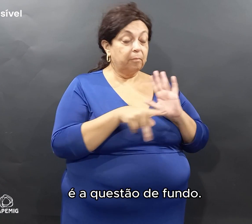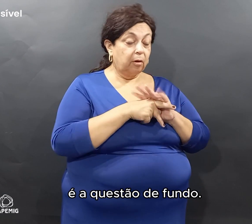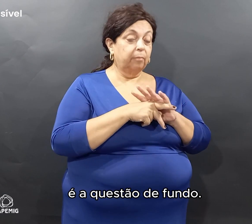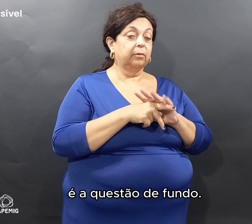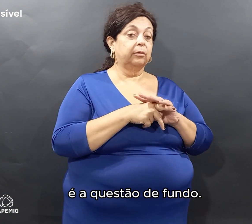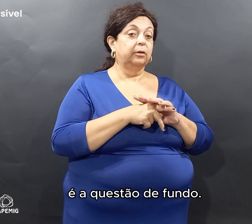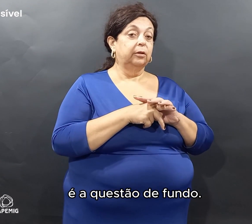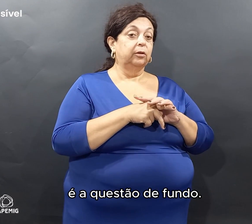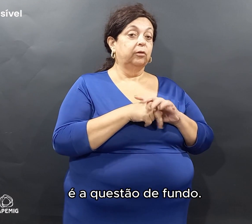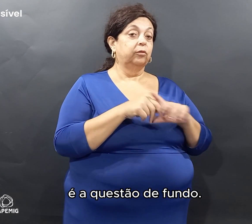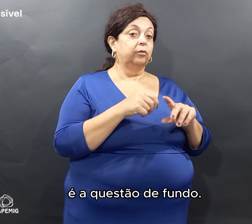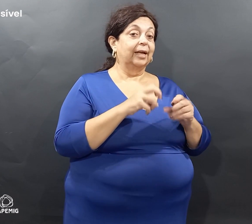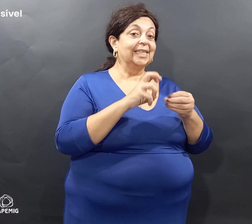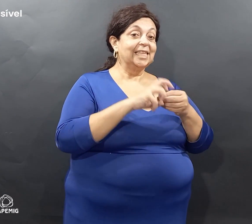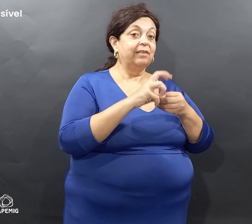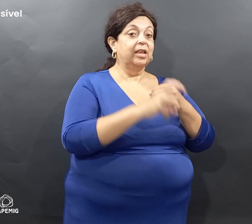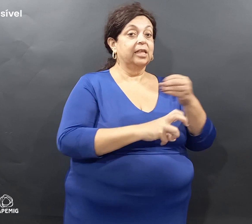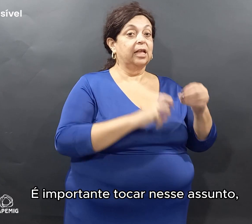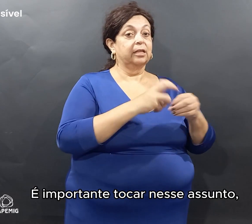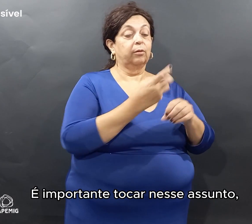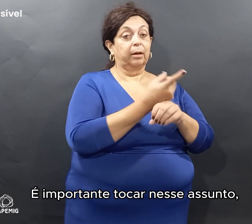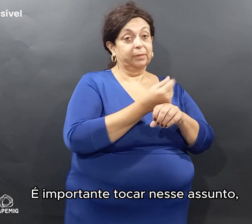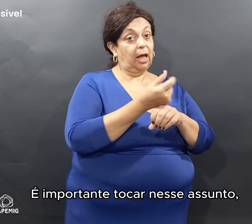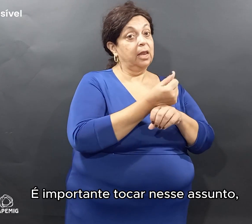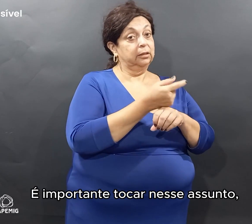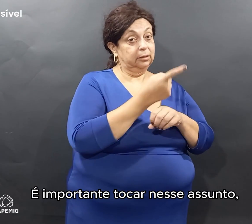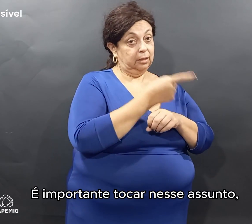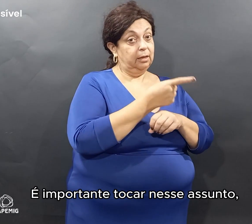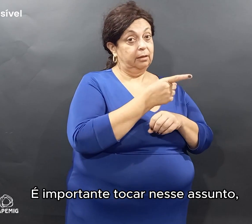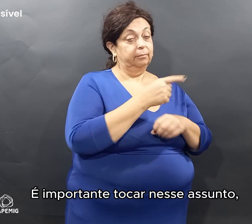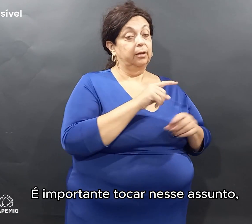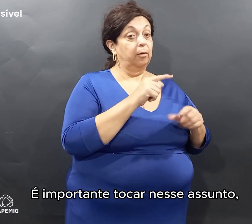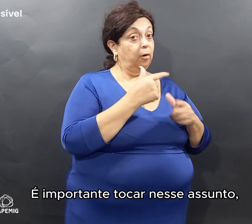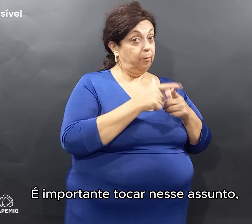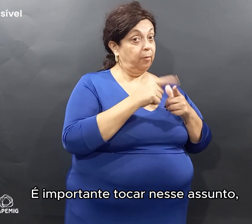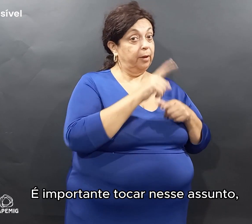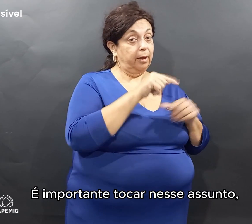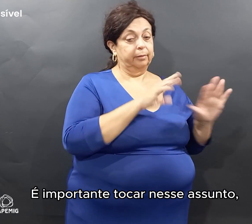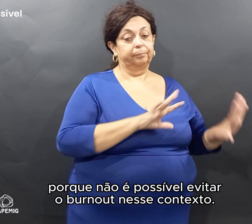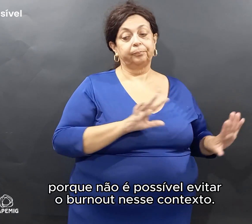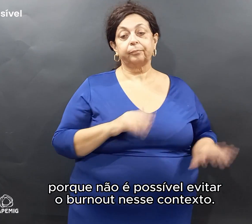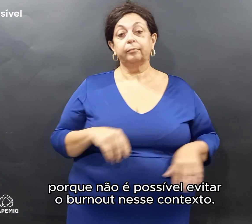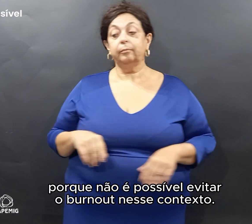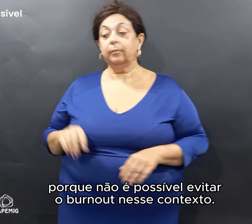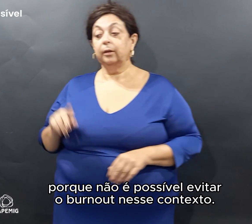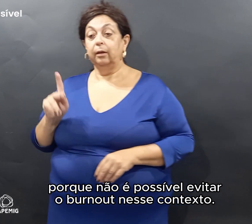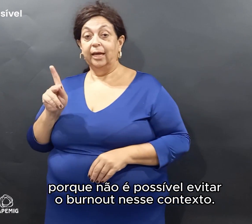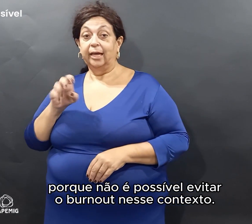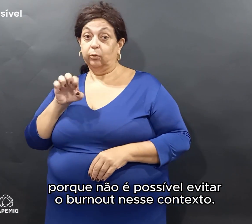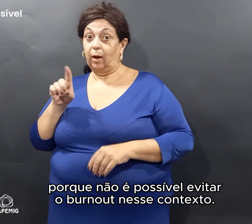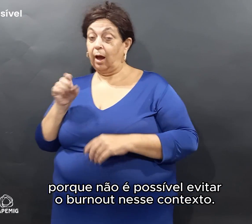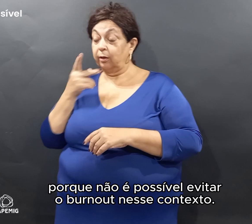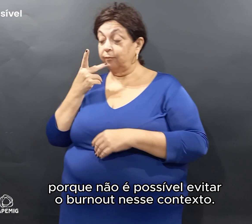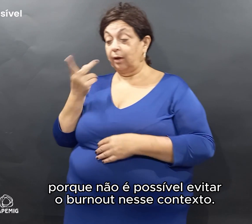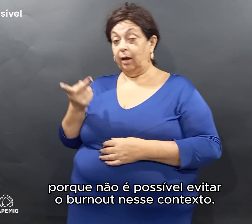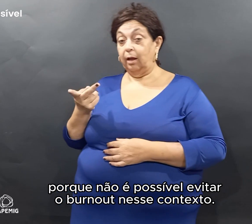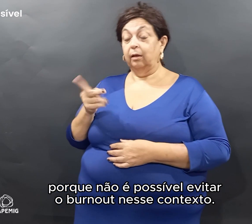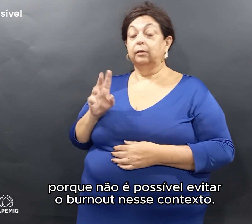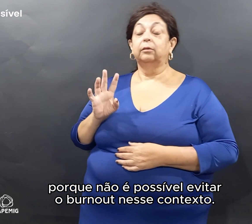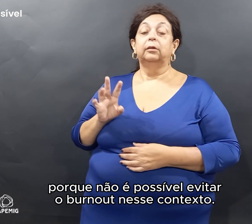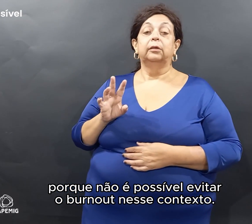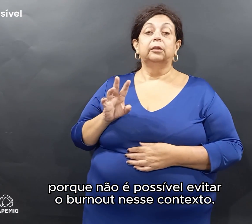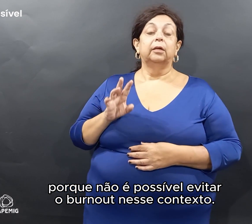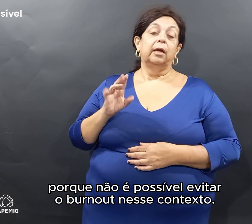capitalista, é a questão de fundo. É importante tocar nesse assunto porque não é